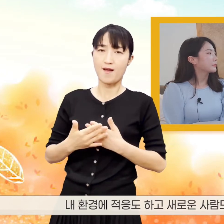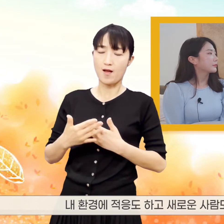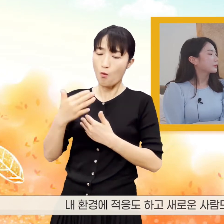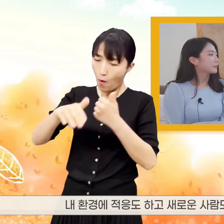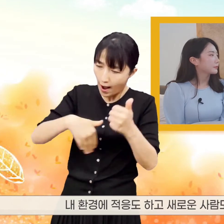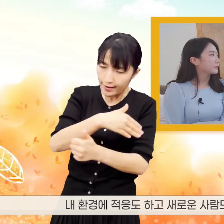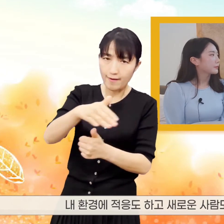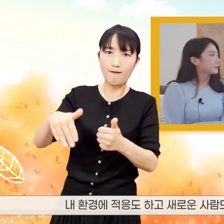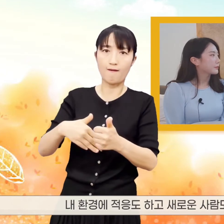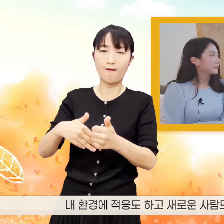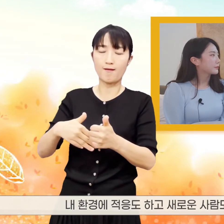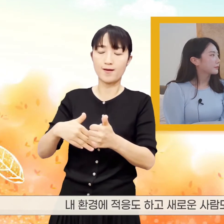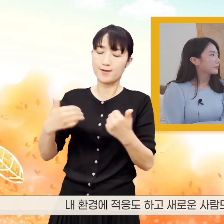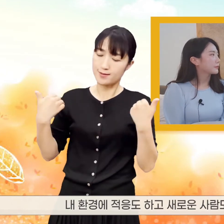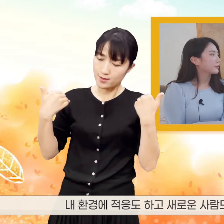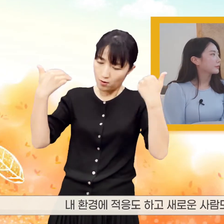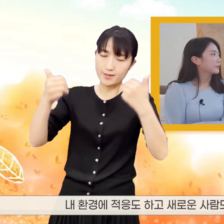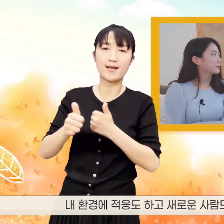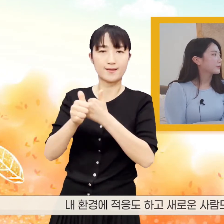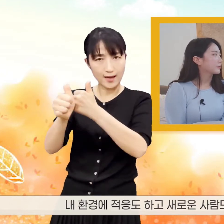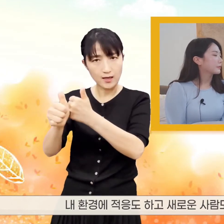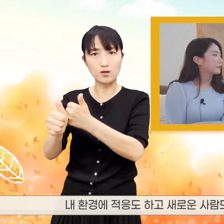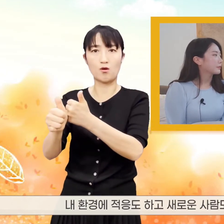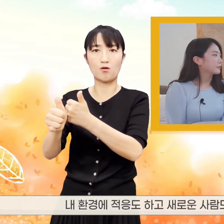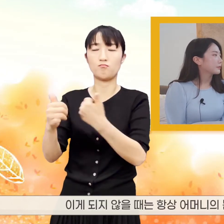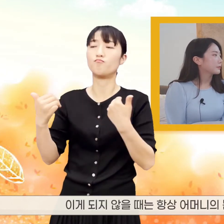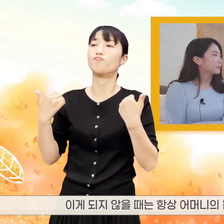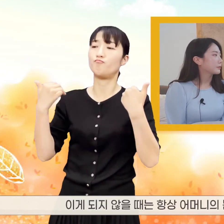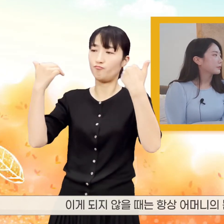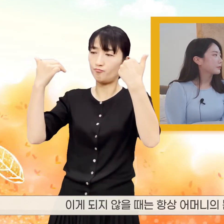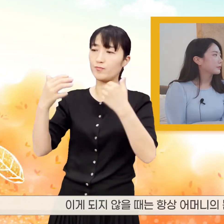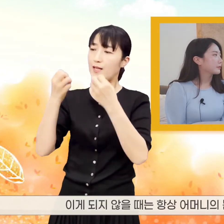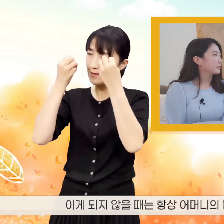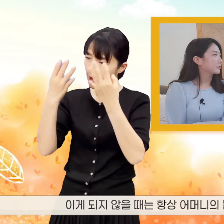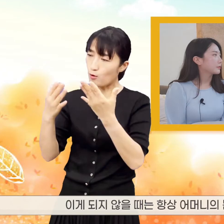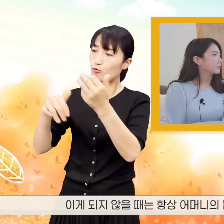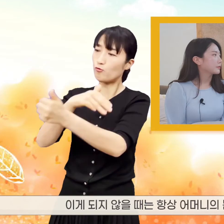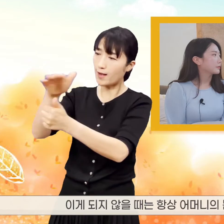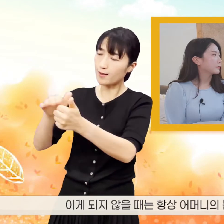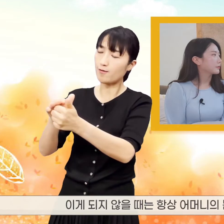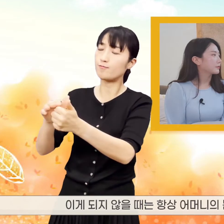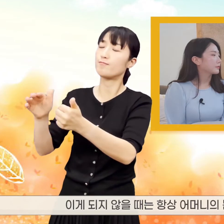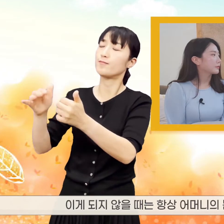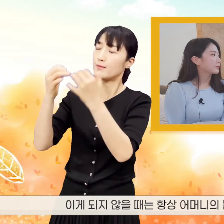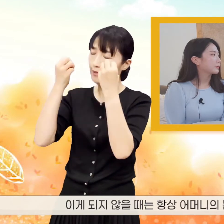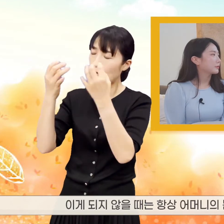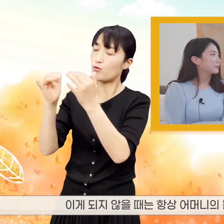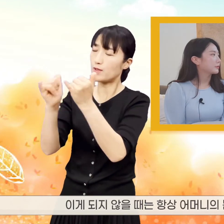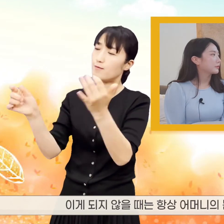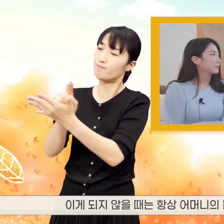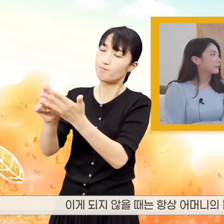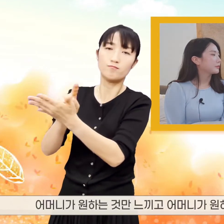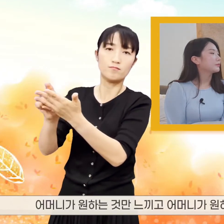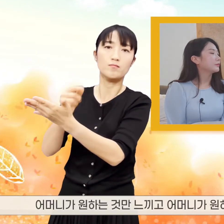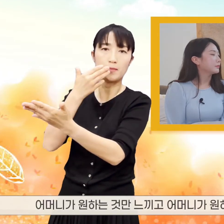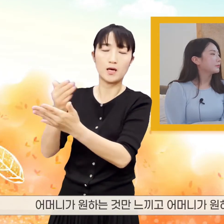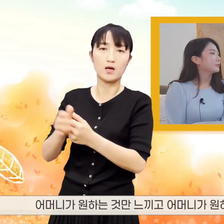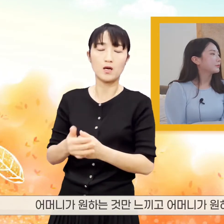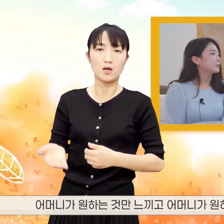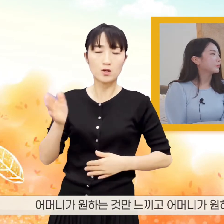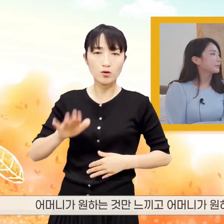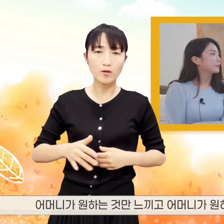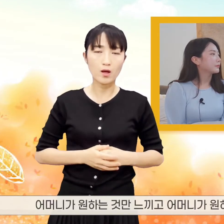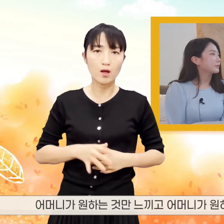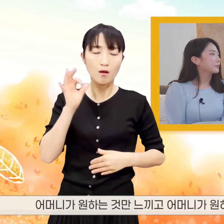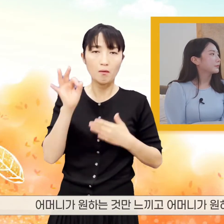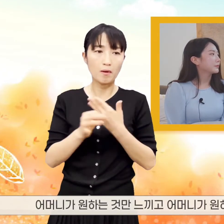대해서 적응도 하고 새로운 사람도 사귈 수 있는데, 이게 되지 않을 경우에는 이제 항상 어머니 눈치를 봐야 되는, 그리고